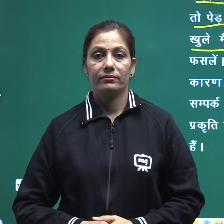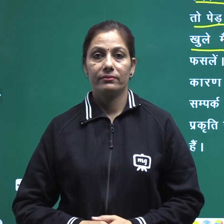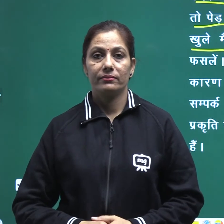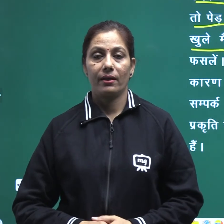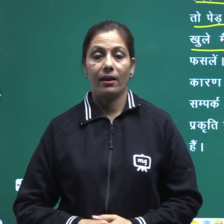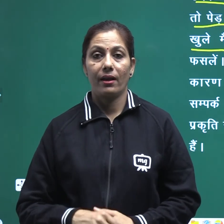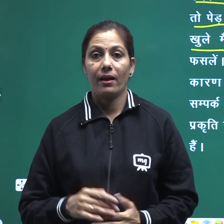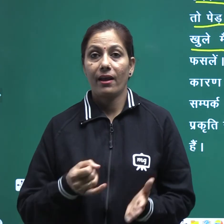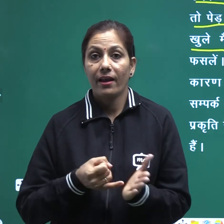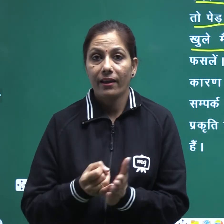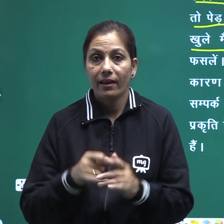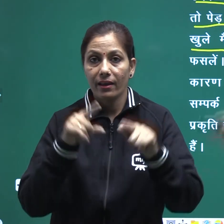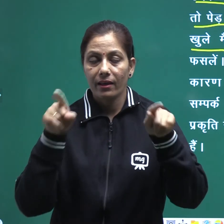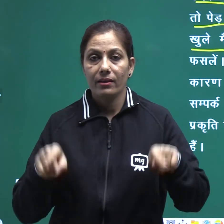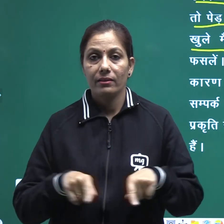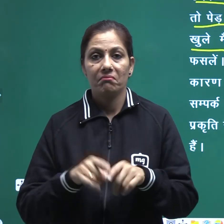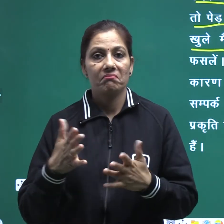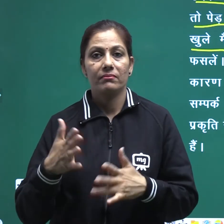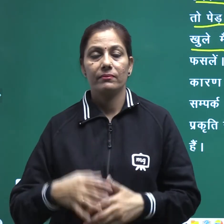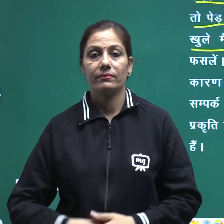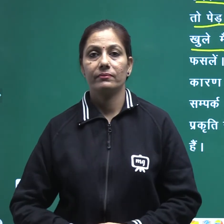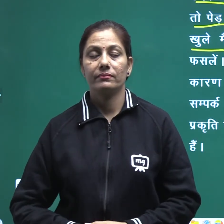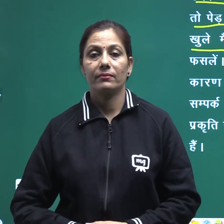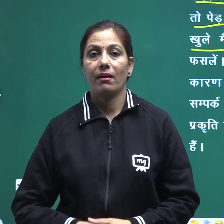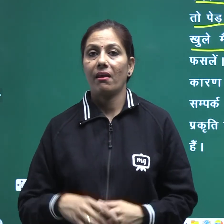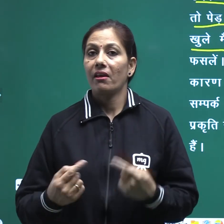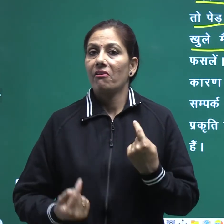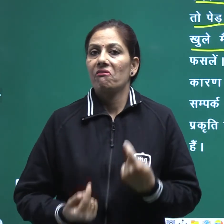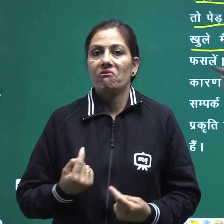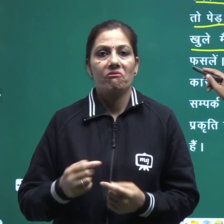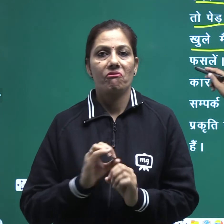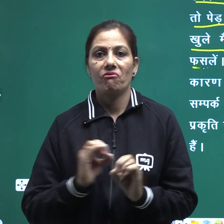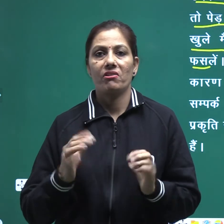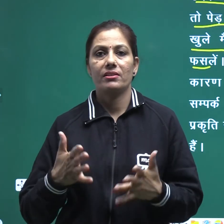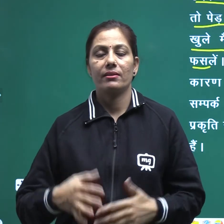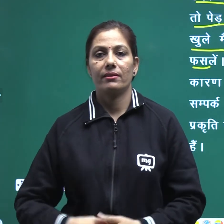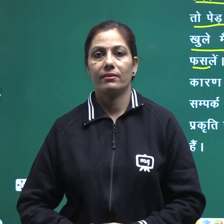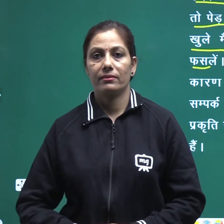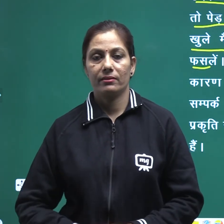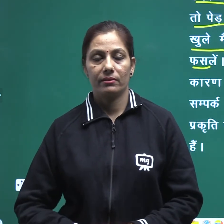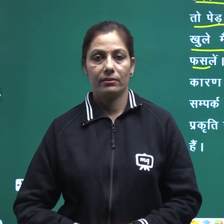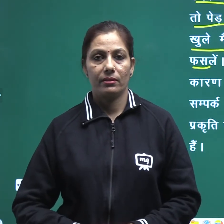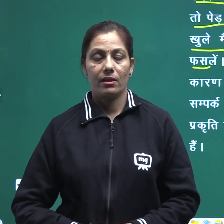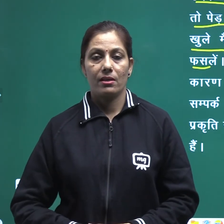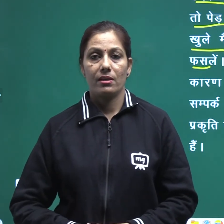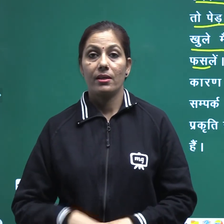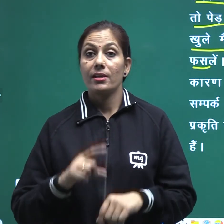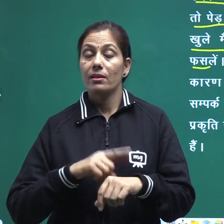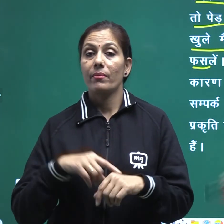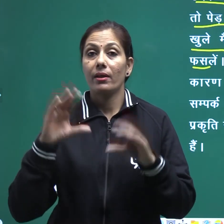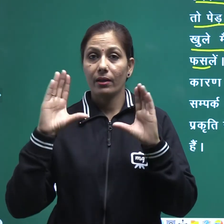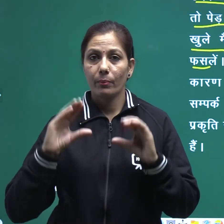कि ने खेत कि मैं ही फसलें अ इस समय अभाव के